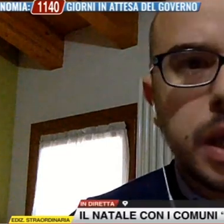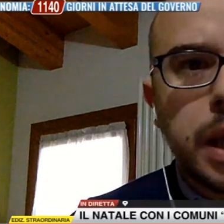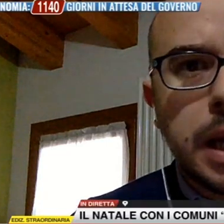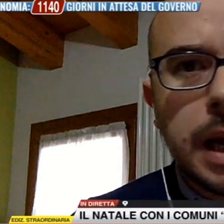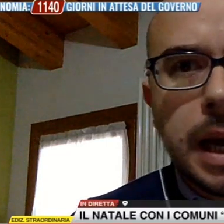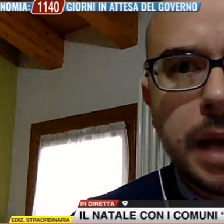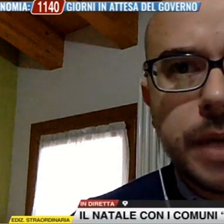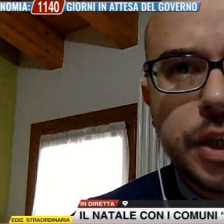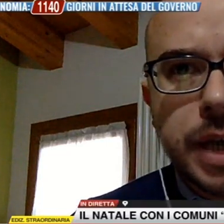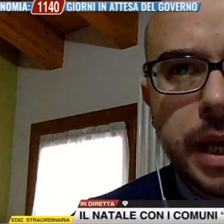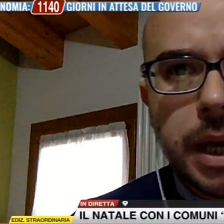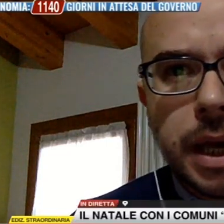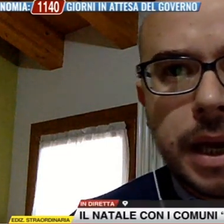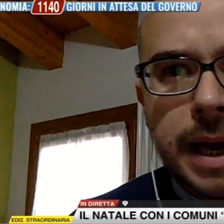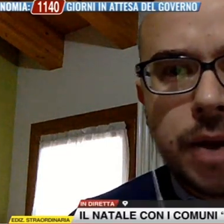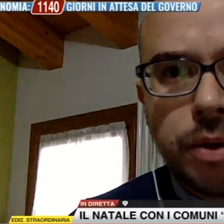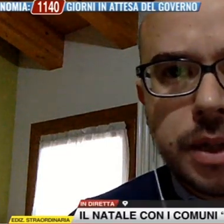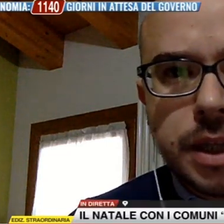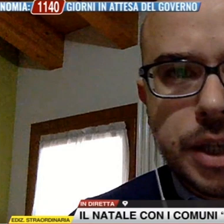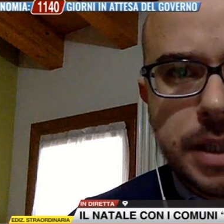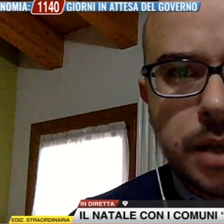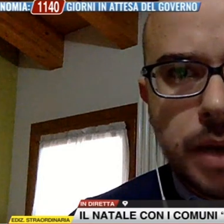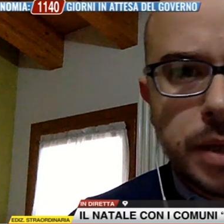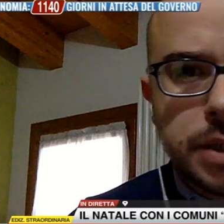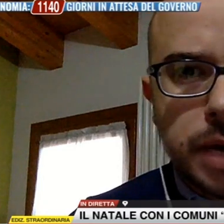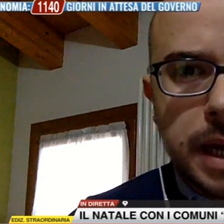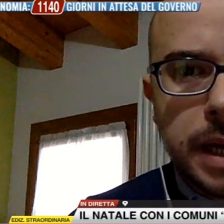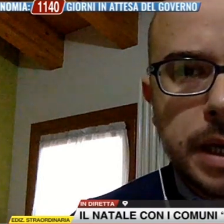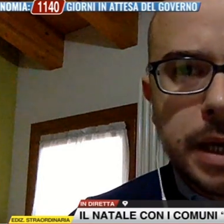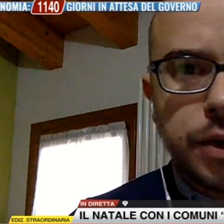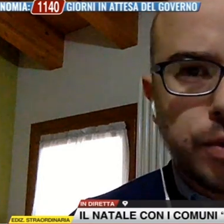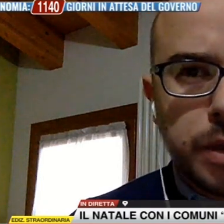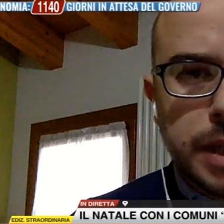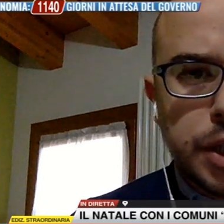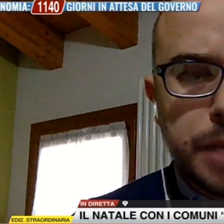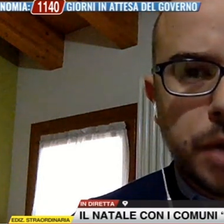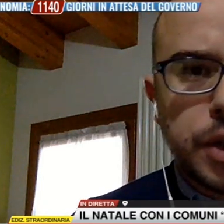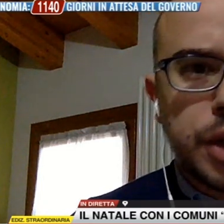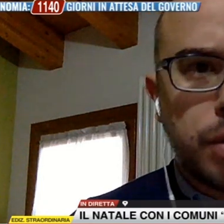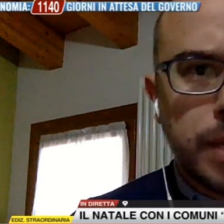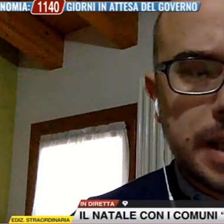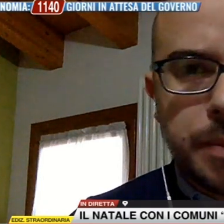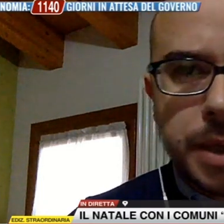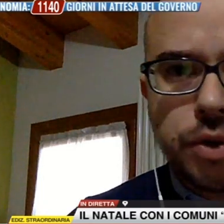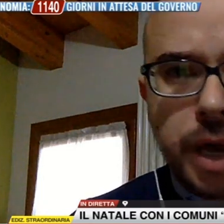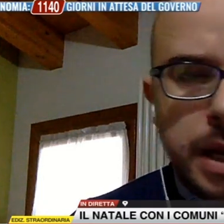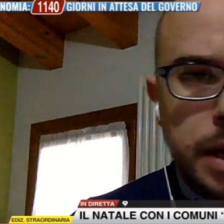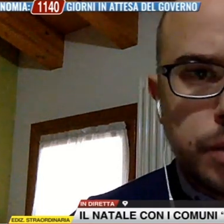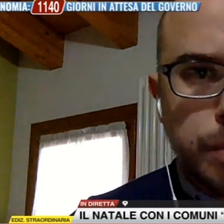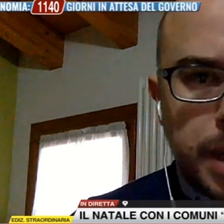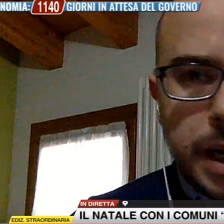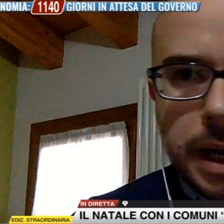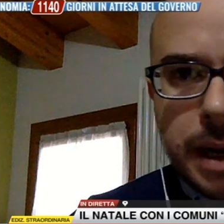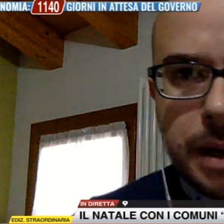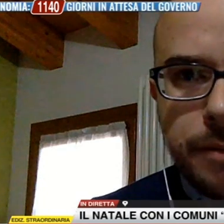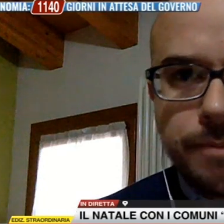tutti, invece il record di decessi a livello nazionale raggiunto il 3 dicembre, 993 persone. Giusto